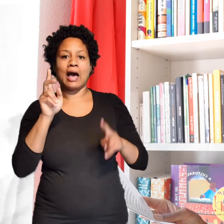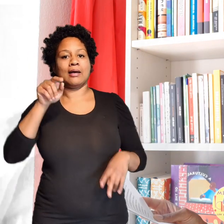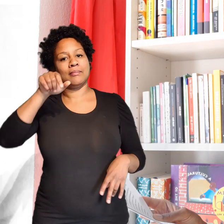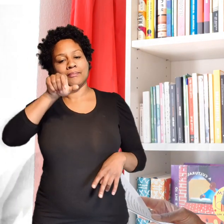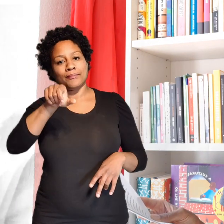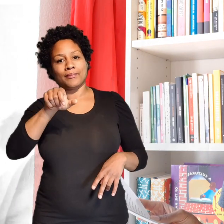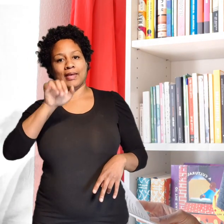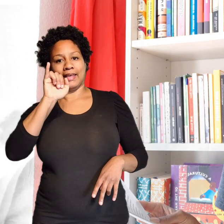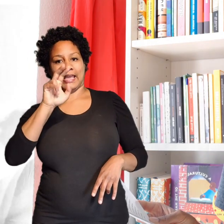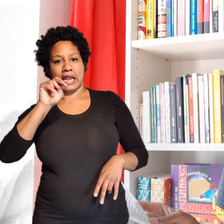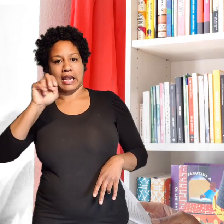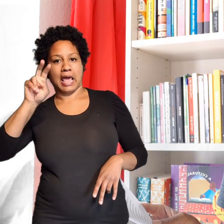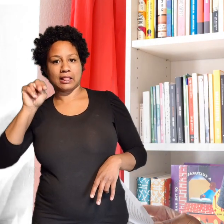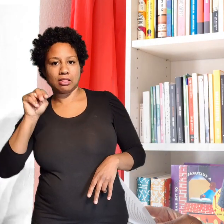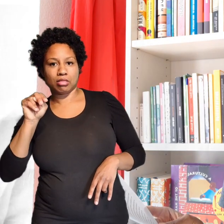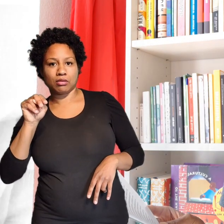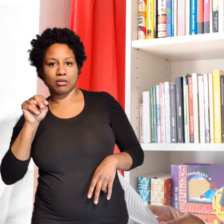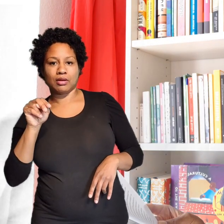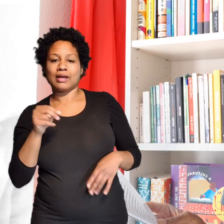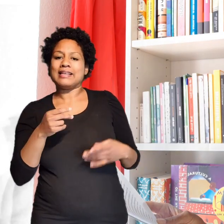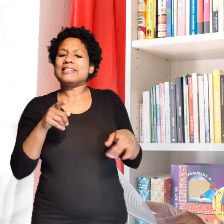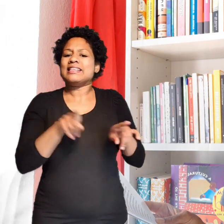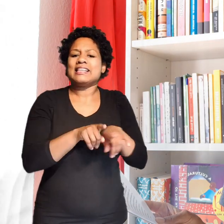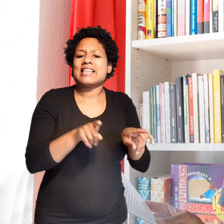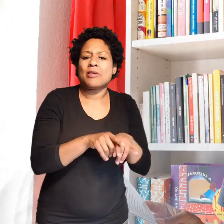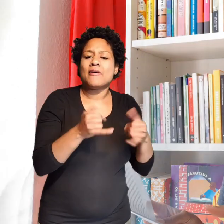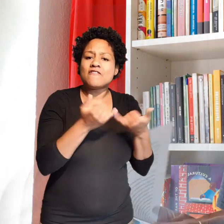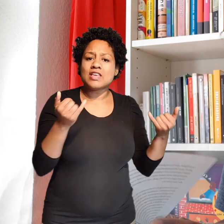gleiche Bedeutung wie Lehrerinnen und Lehrer.